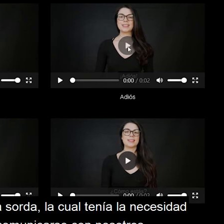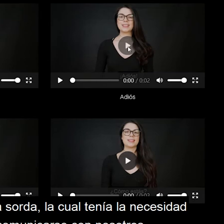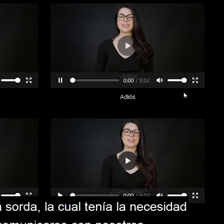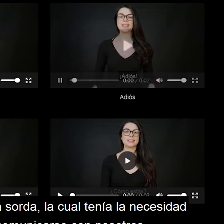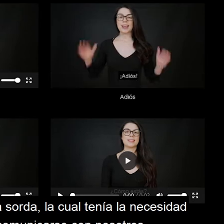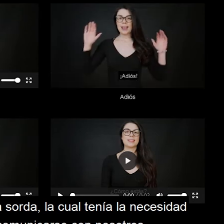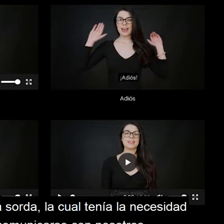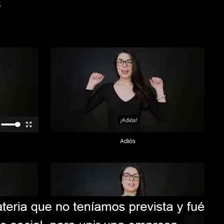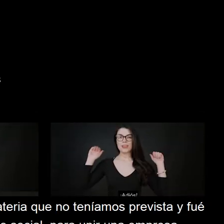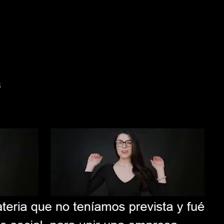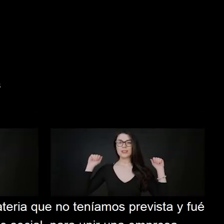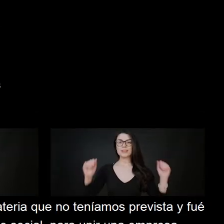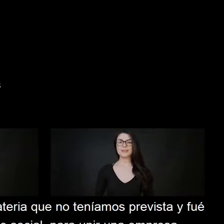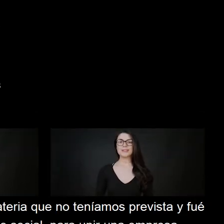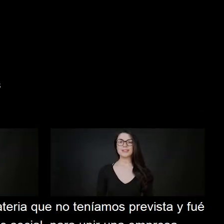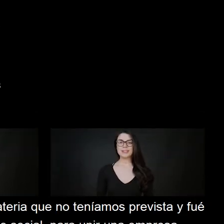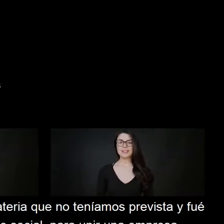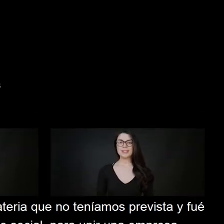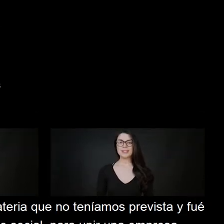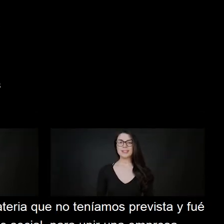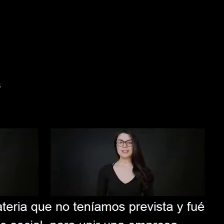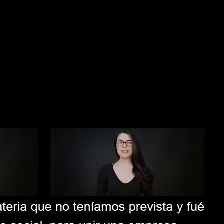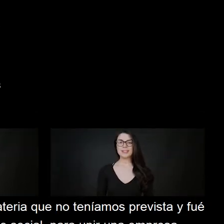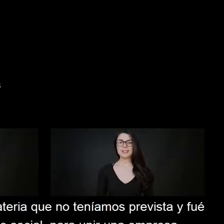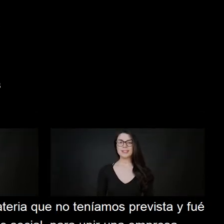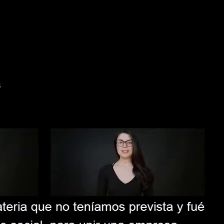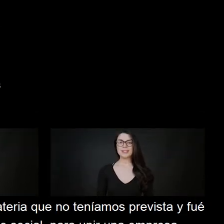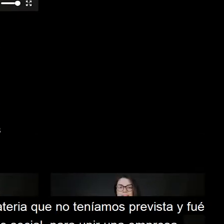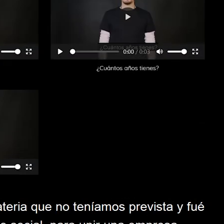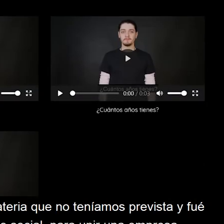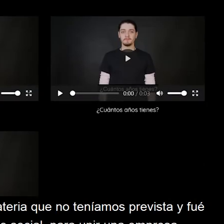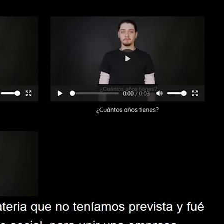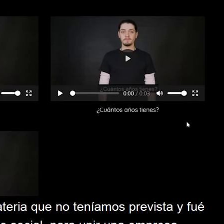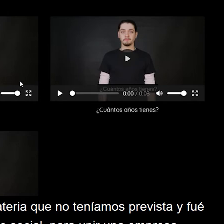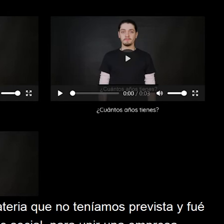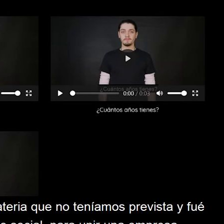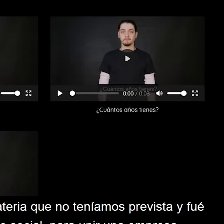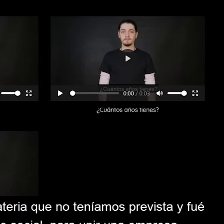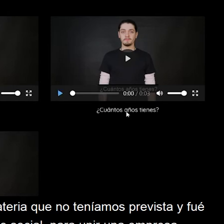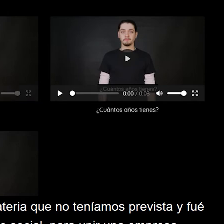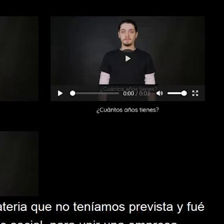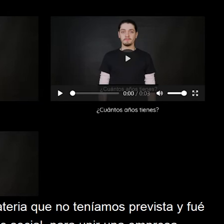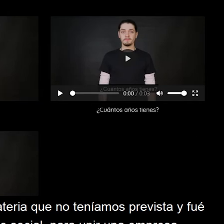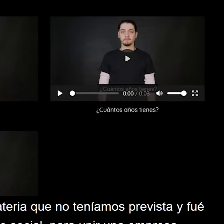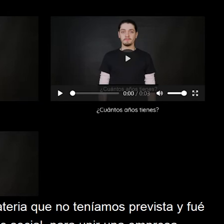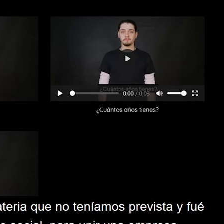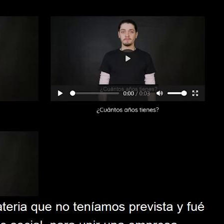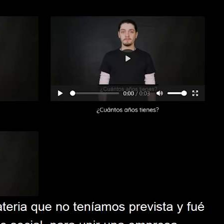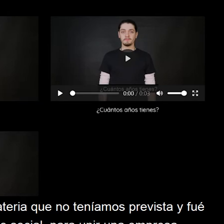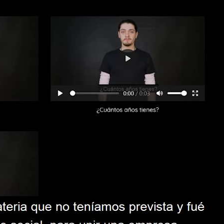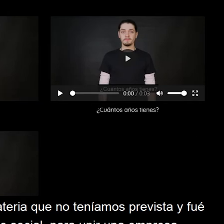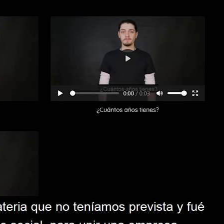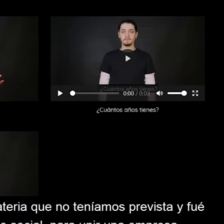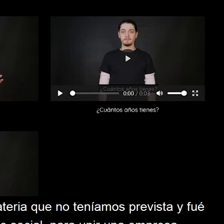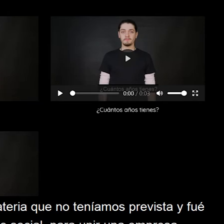con nosotros. El segundo año del curso vimos una materia que no